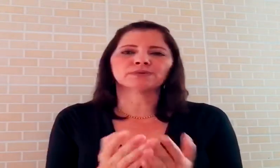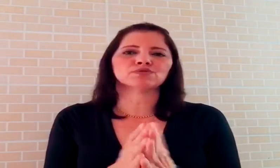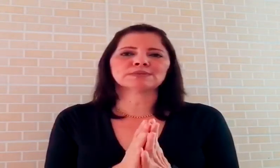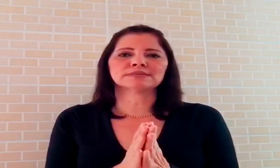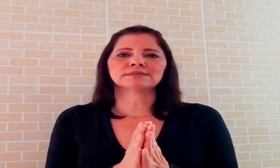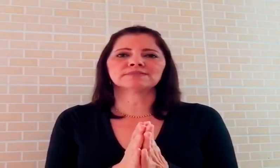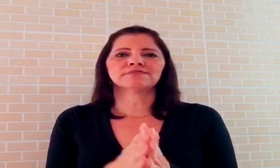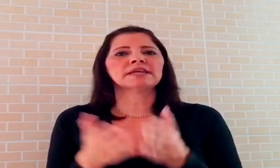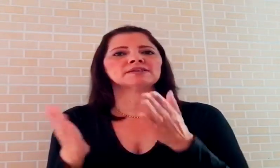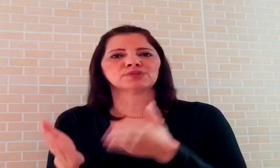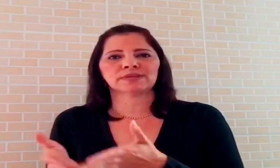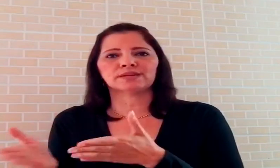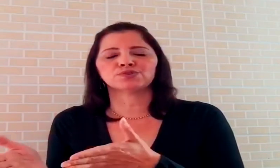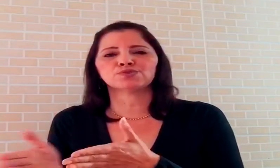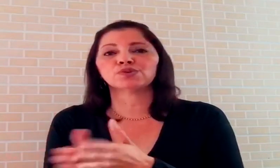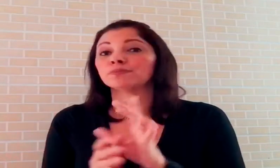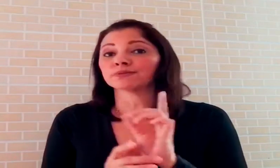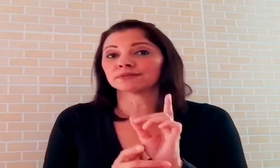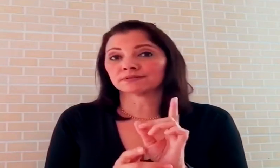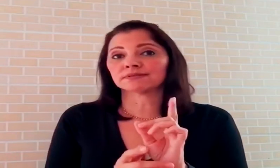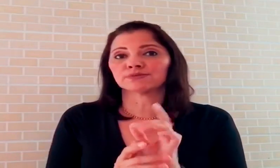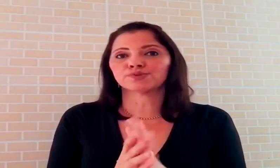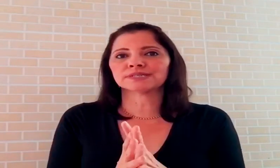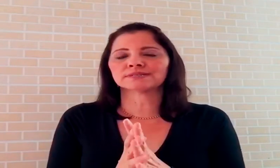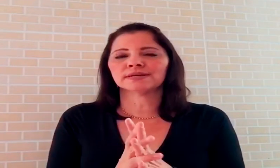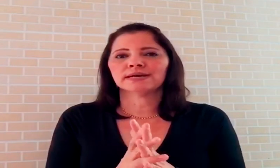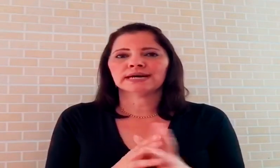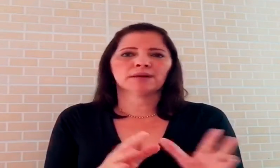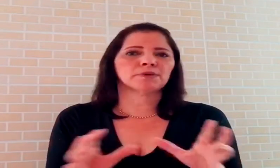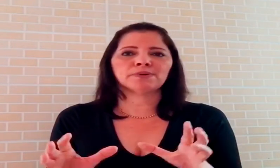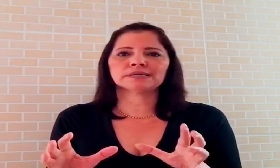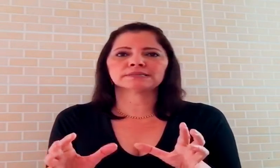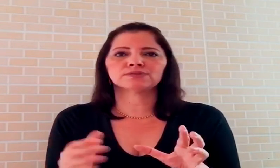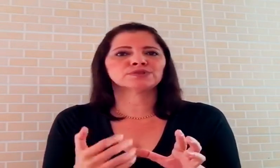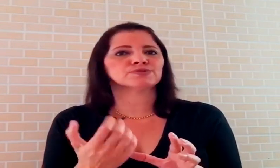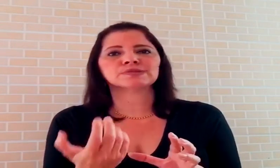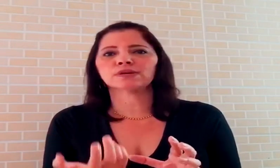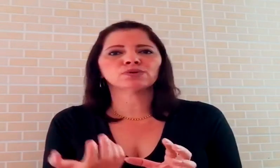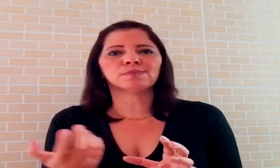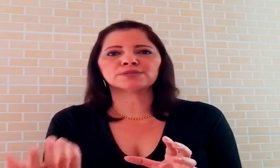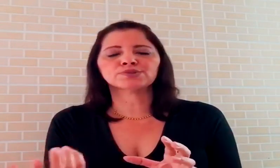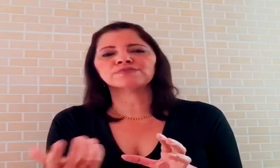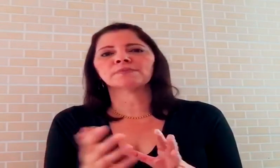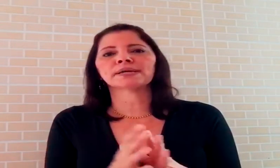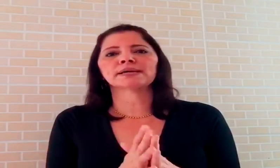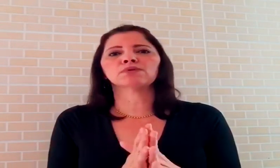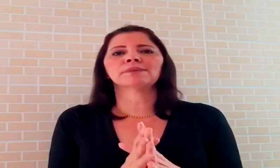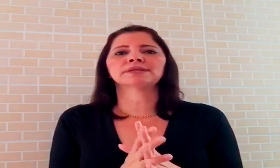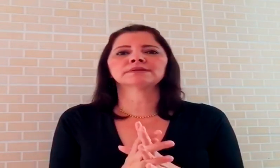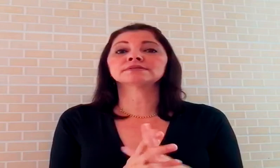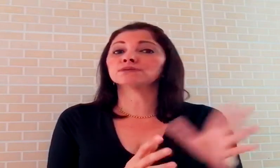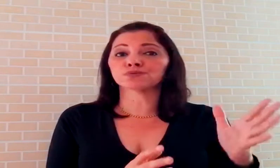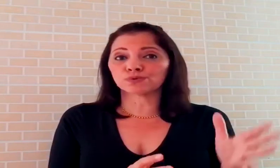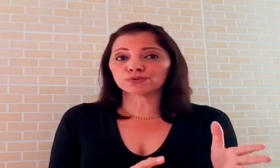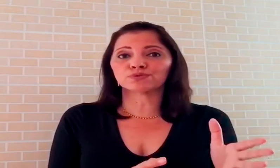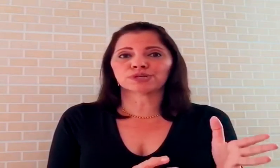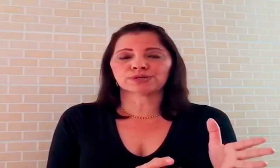última sexta-feira, dia 10 de julho, por 60 dias, a proposta de instrução normativa para a regulamentação do uso de